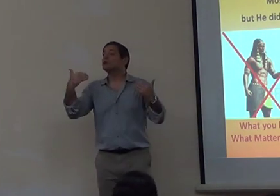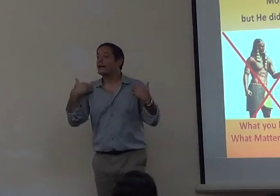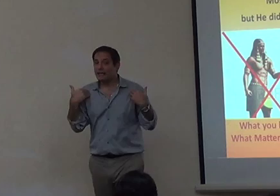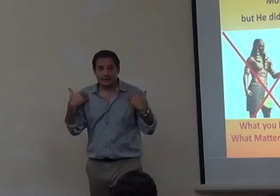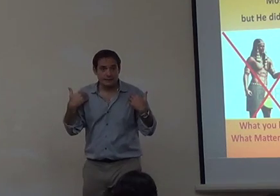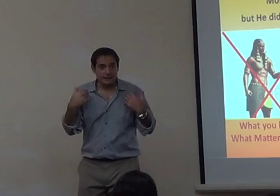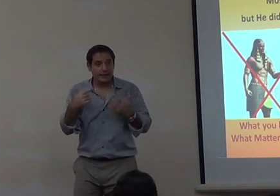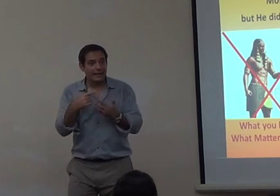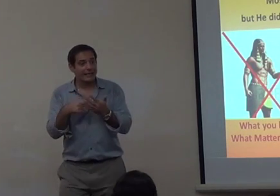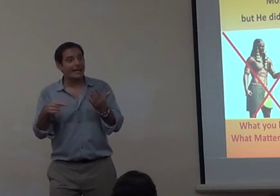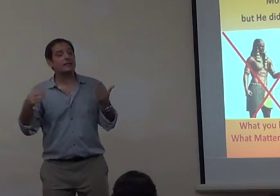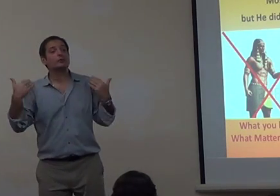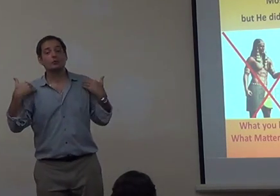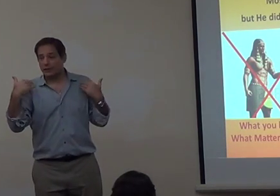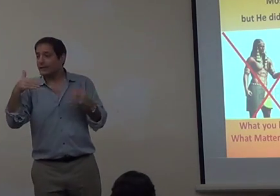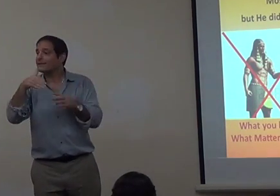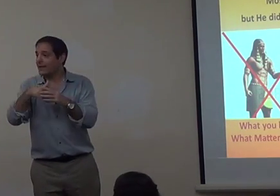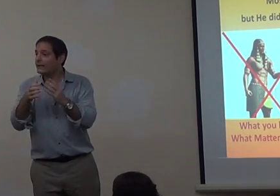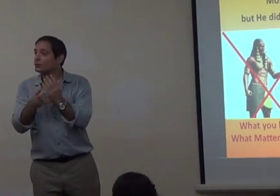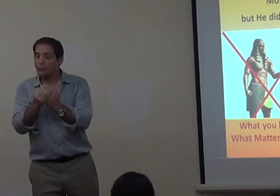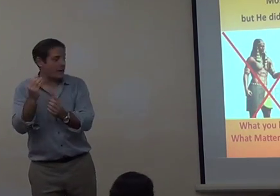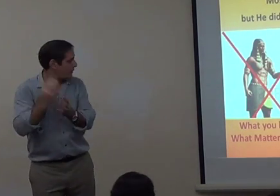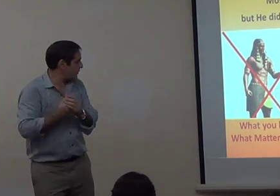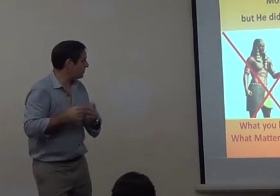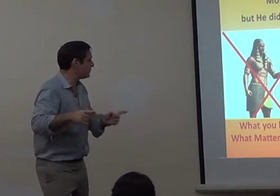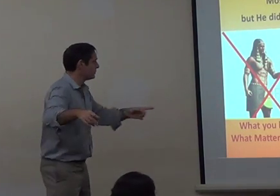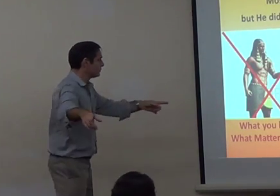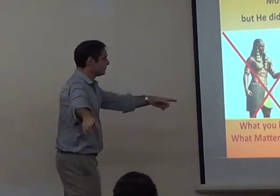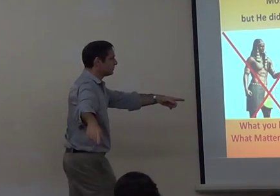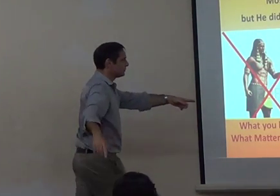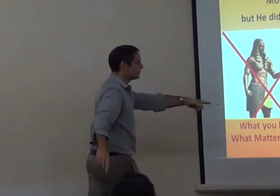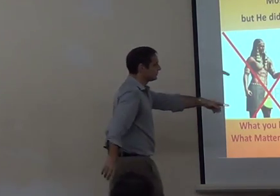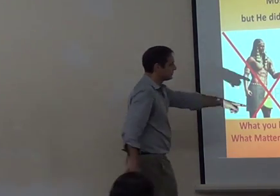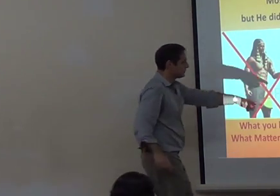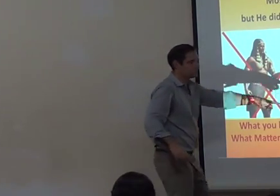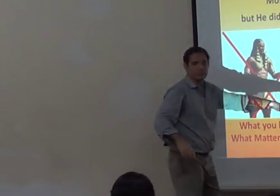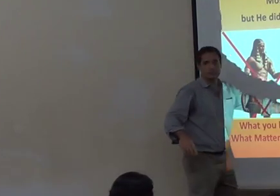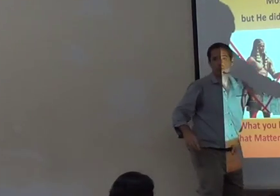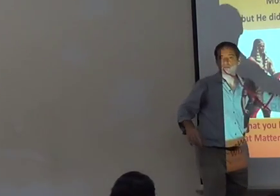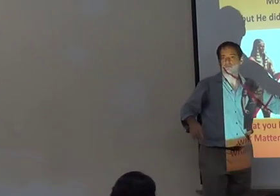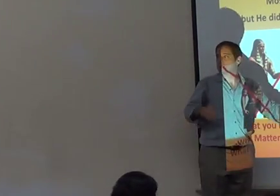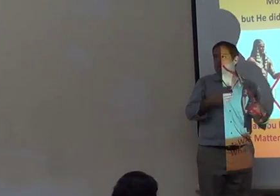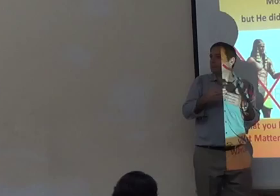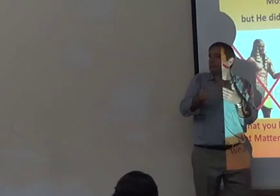¿Qué tú tienes? ¿Qué tú tienes en tus manos?